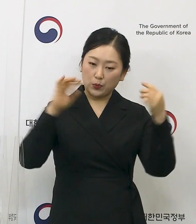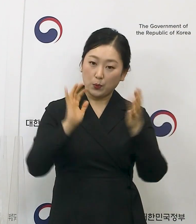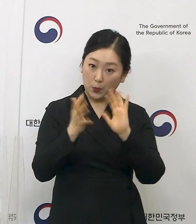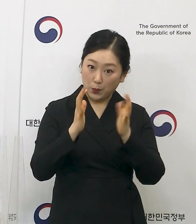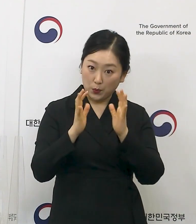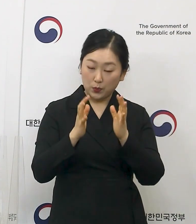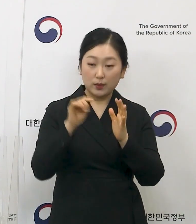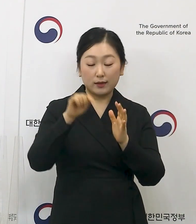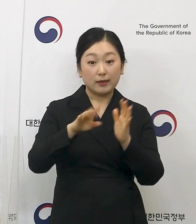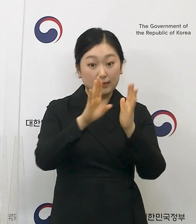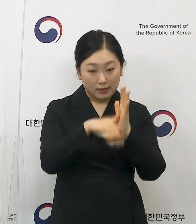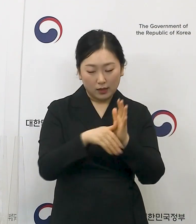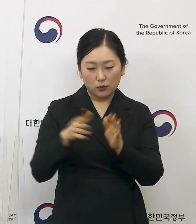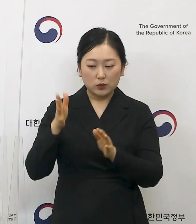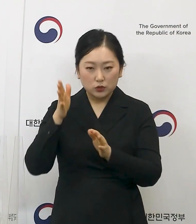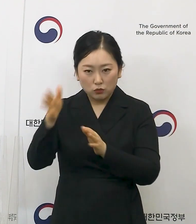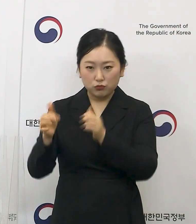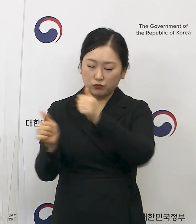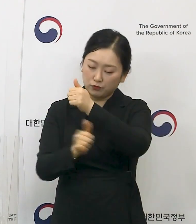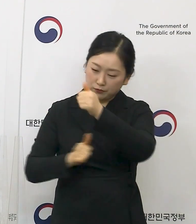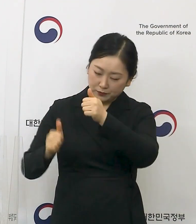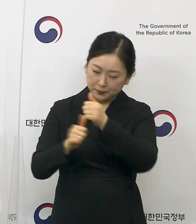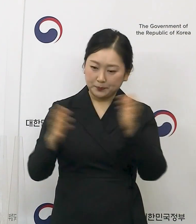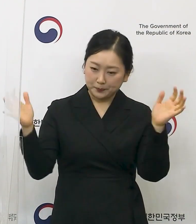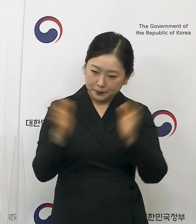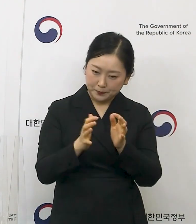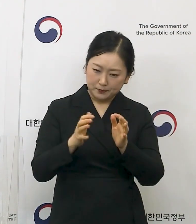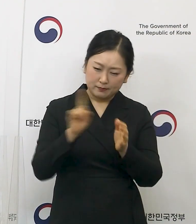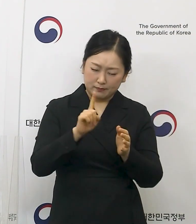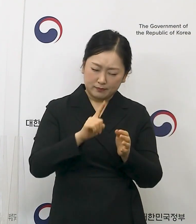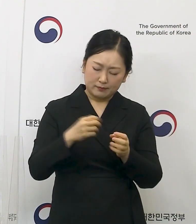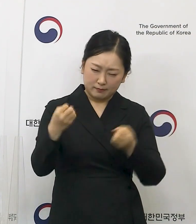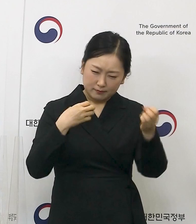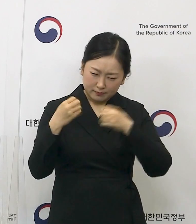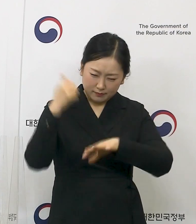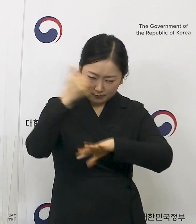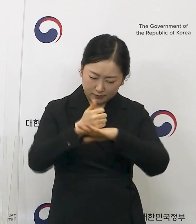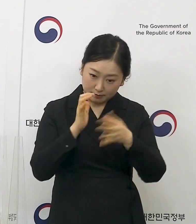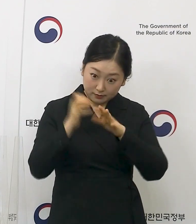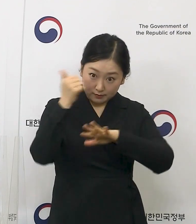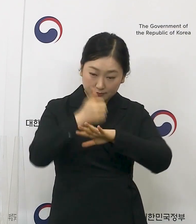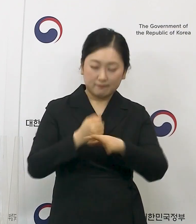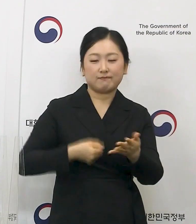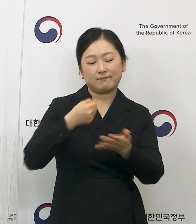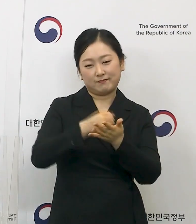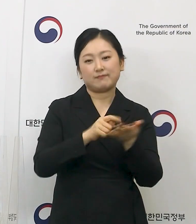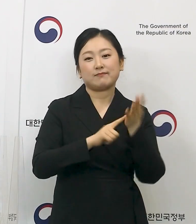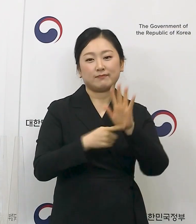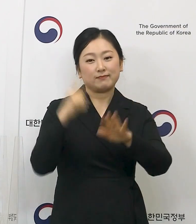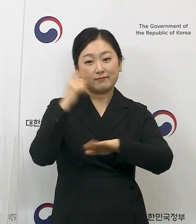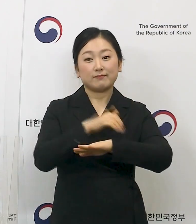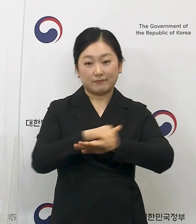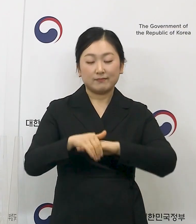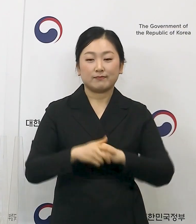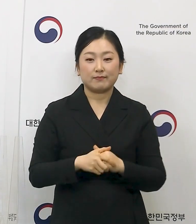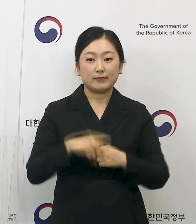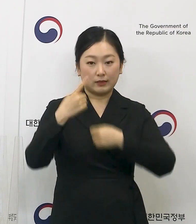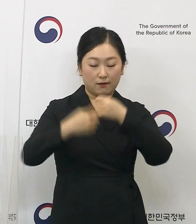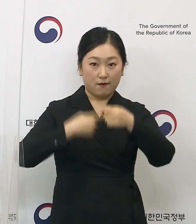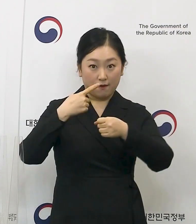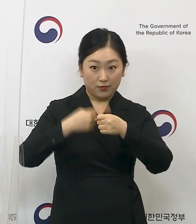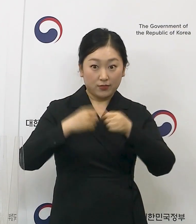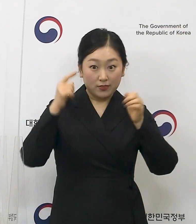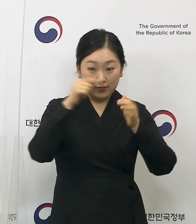자문위원회 검토를 거쳐 조정 방안을 확정할 예정입니다. 연내에 마스크 의무 조정